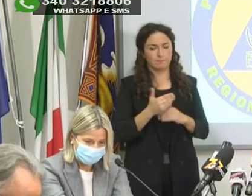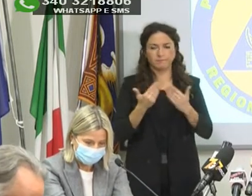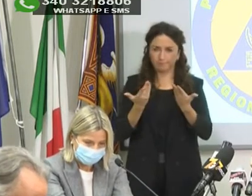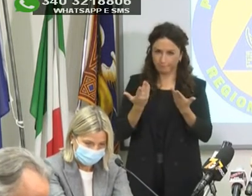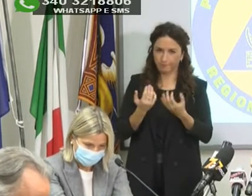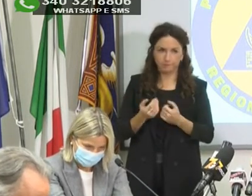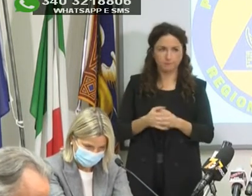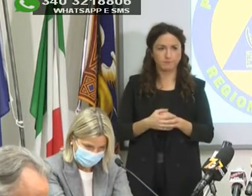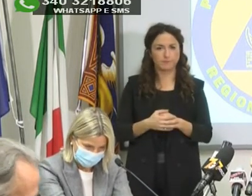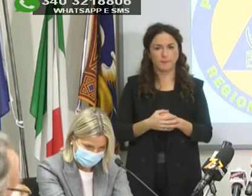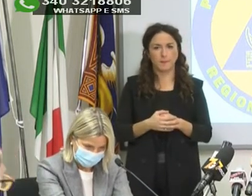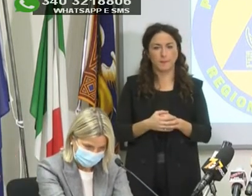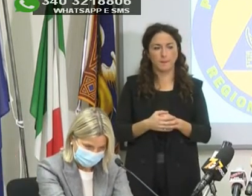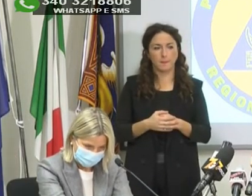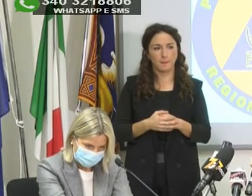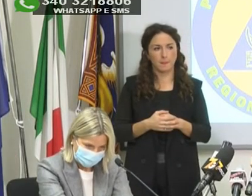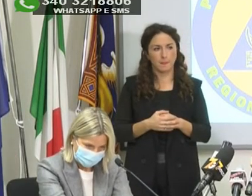Prego. Tosatto.